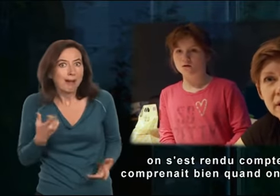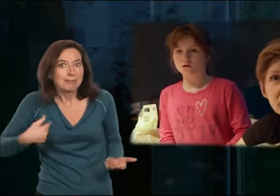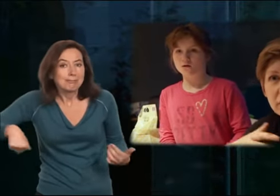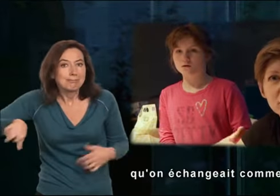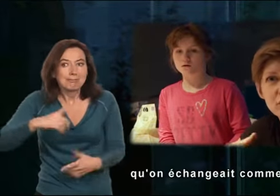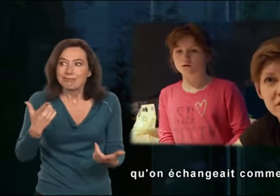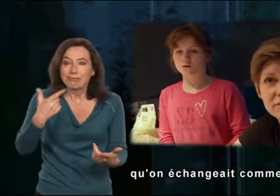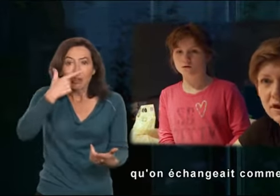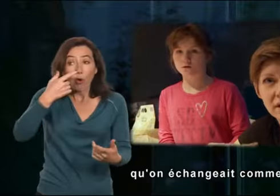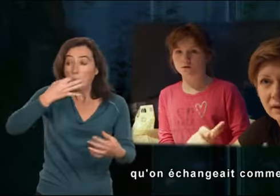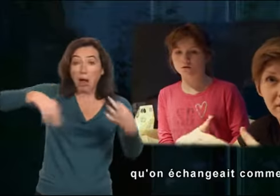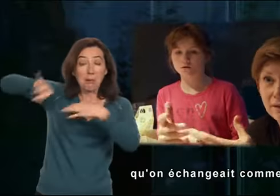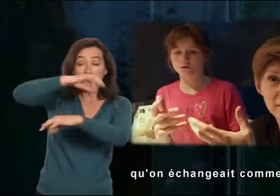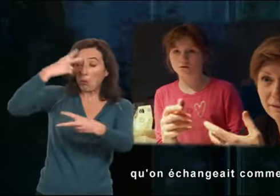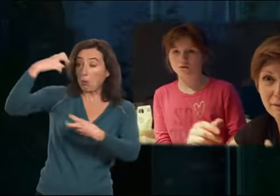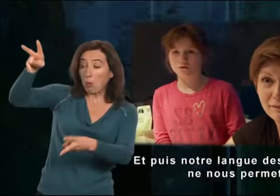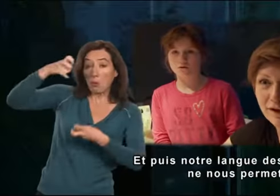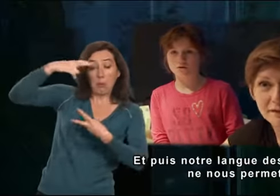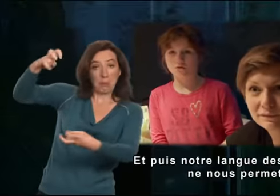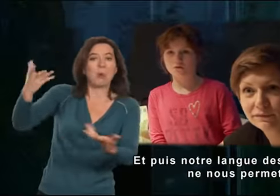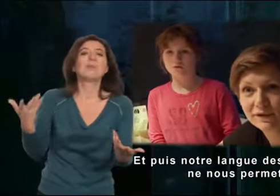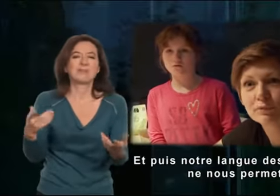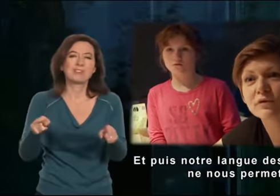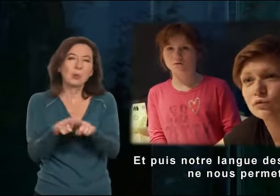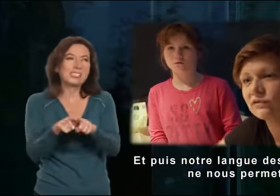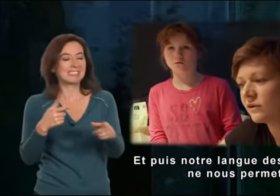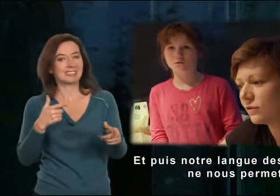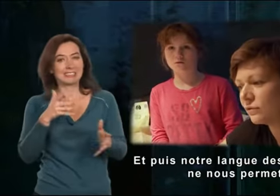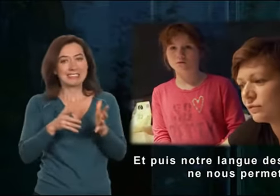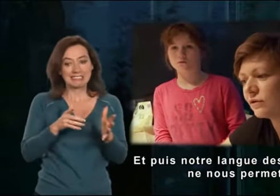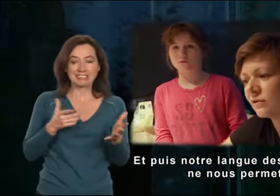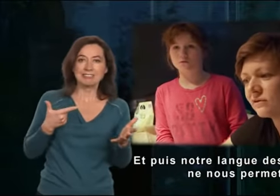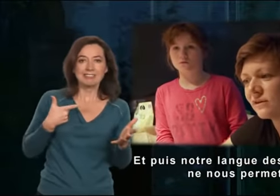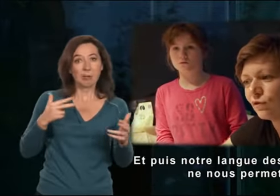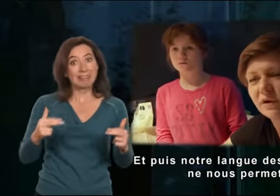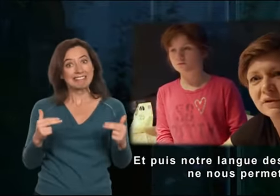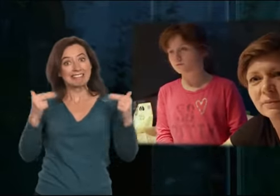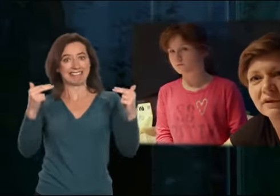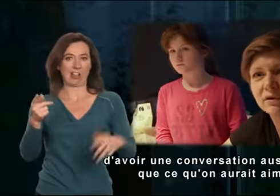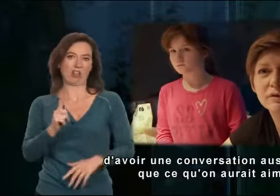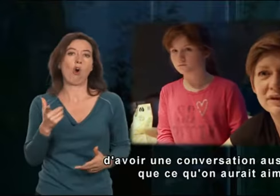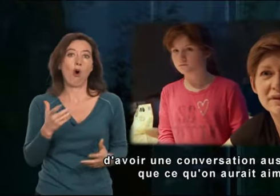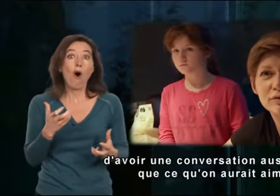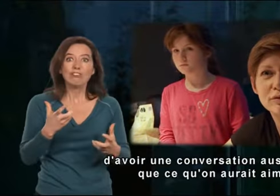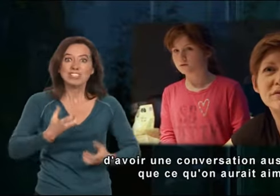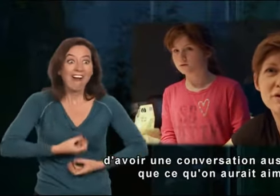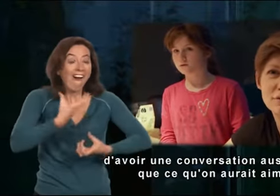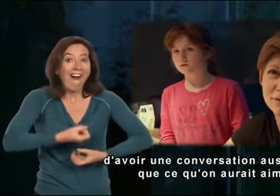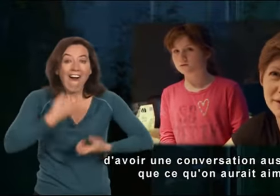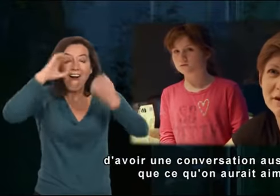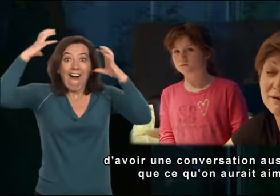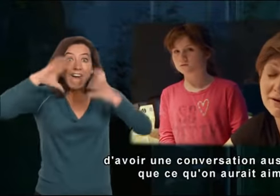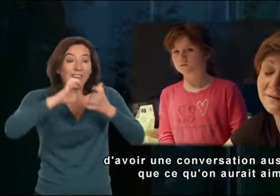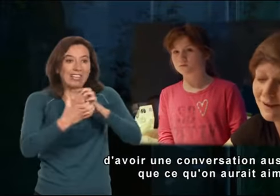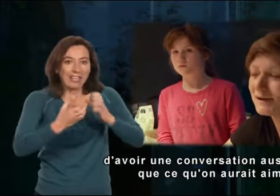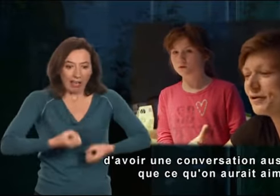quand on parlait, enfin qu'on échangeait comme ça. Et voilà. Et puis sans doute aussi que notre langue des signes ne nous permettait pas d'avoir une conversation aussi riche que ce qu'on aurait